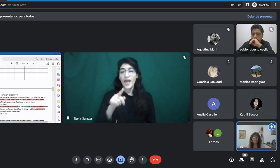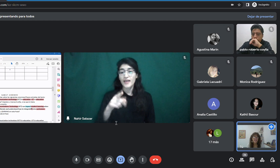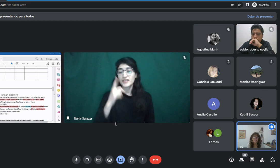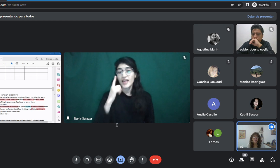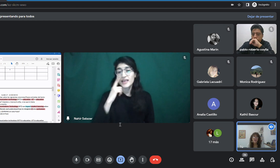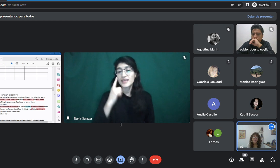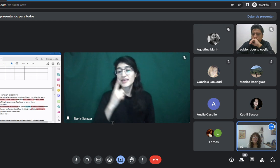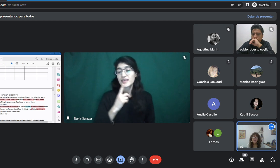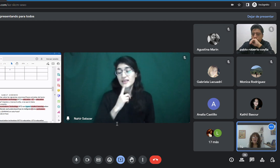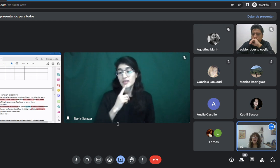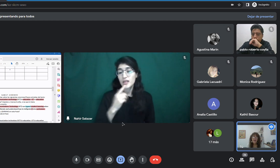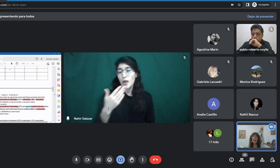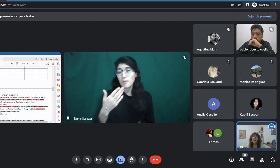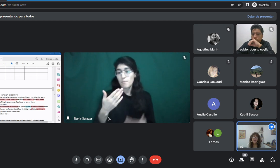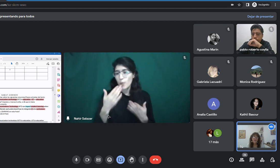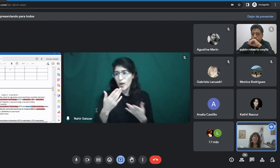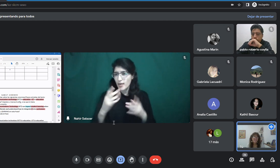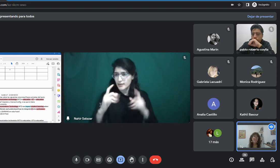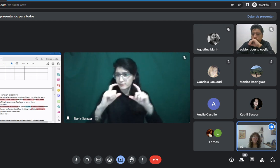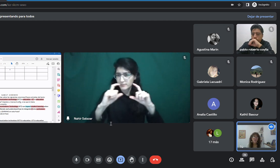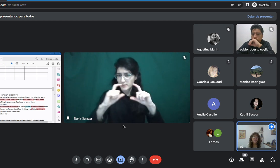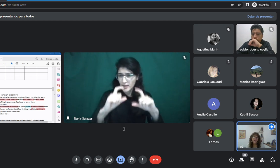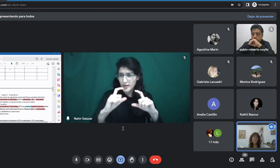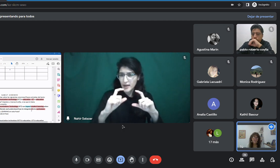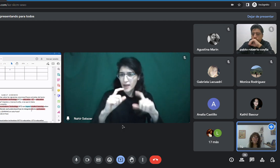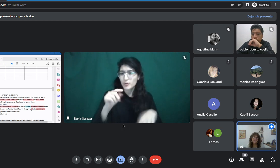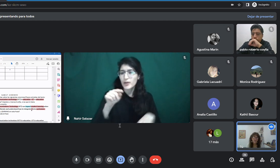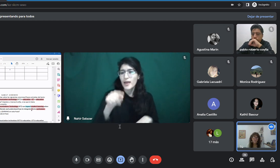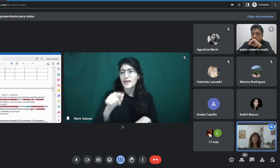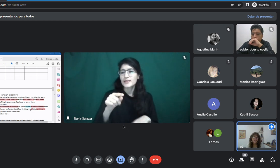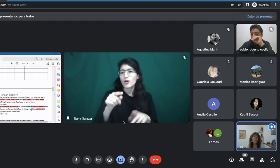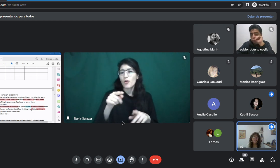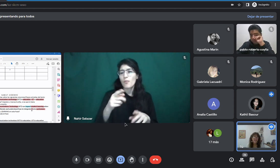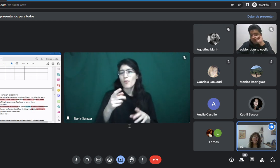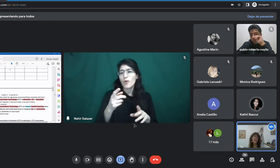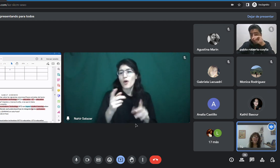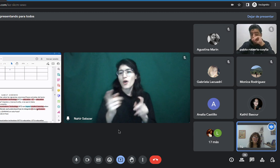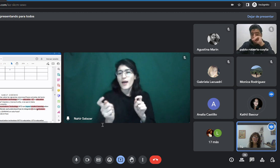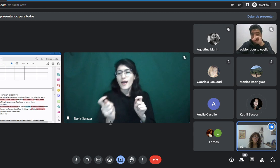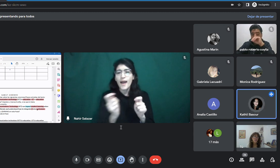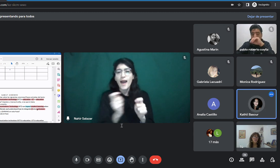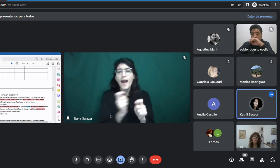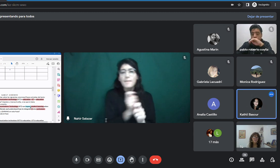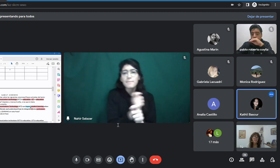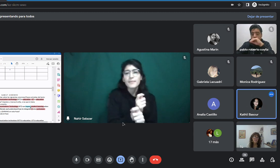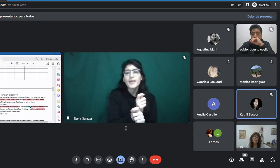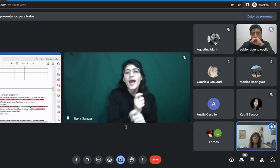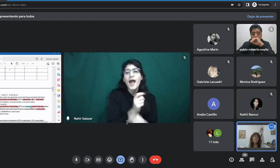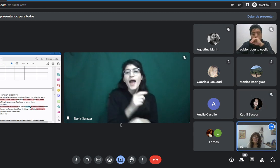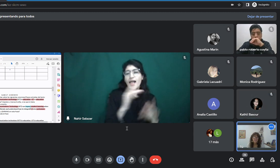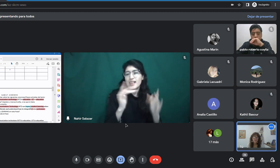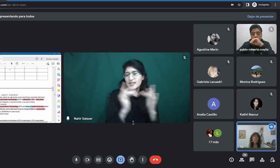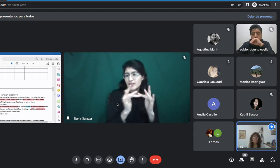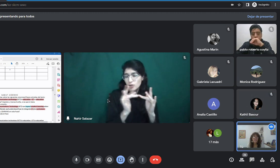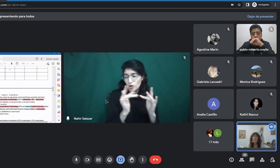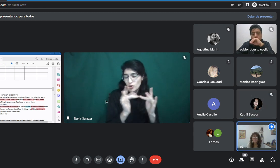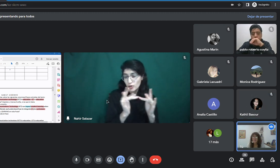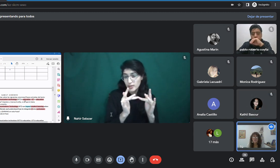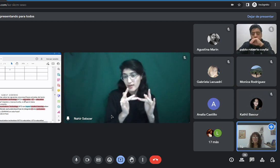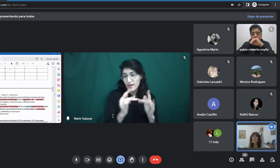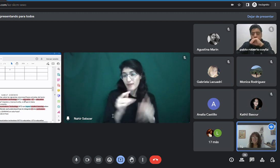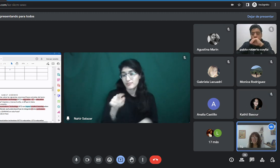reemplaza a la tecnología, ¿sí? Podrían integrarla en el currículum, ¿sí? Podrían también